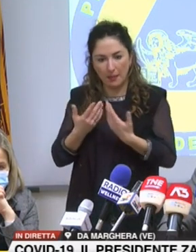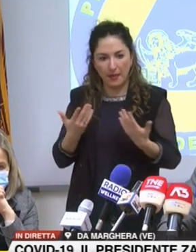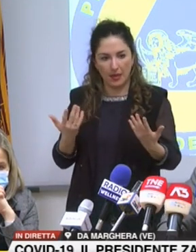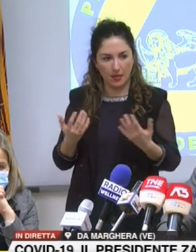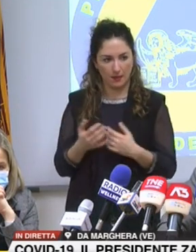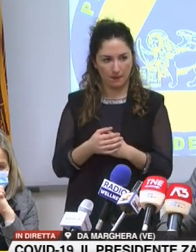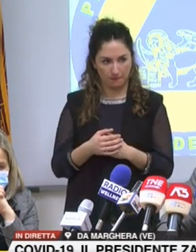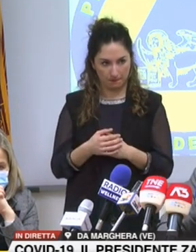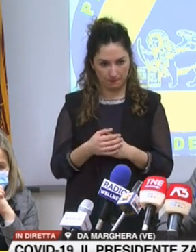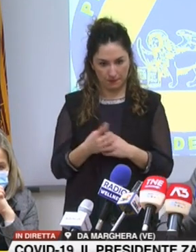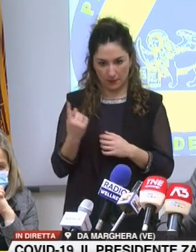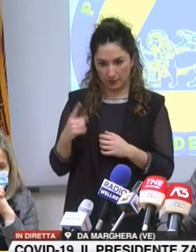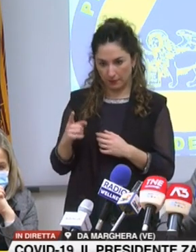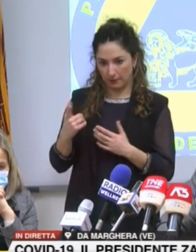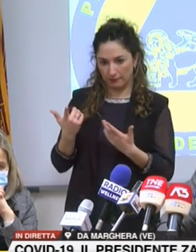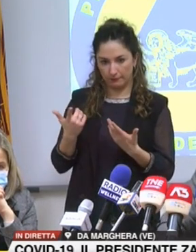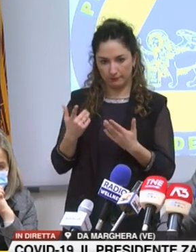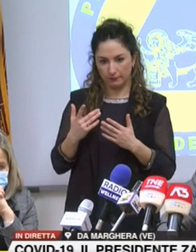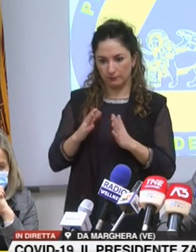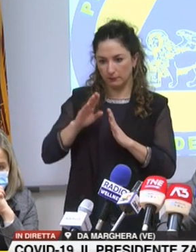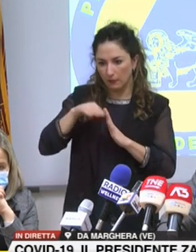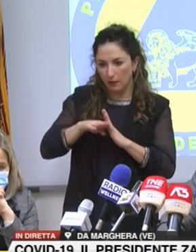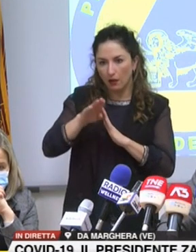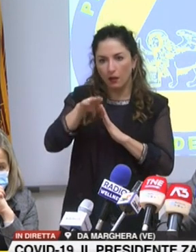Oggettivamente questo andamento un po' agonizzante